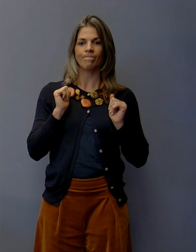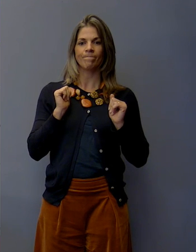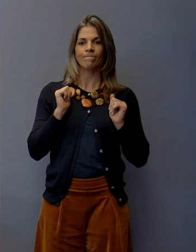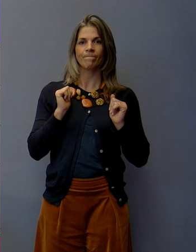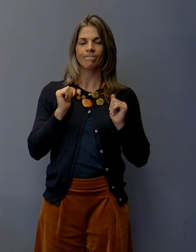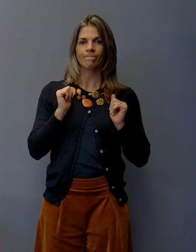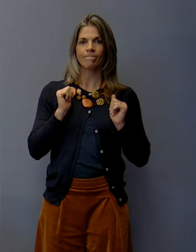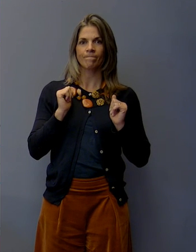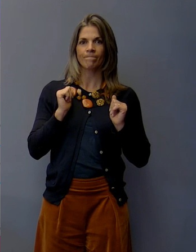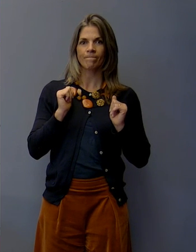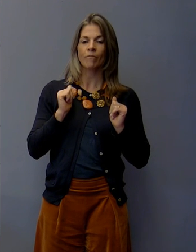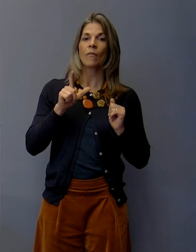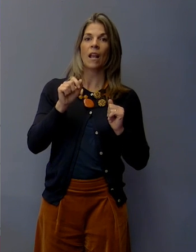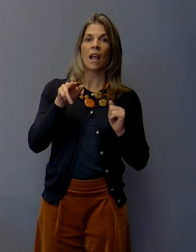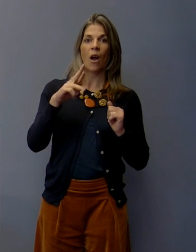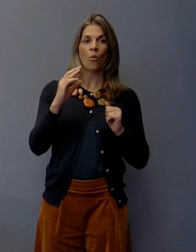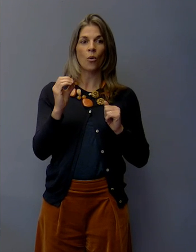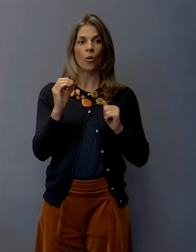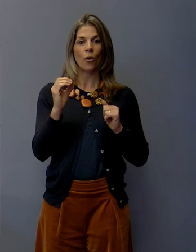consigliera laura